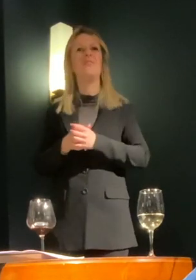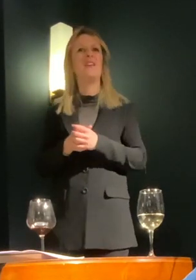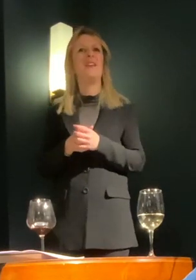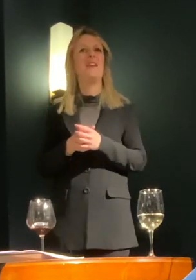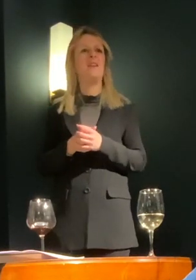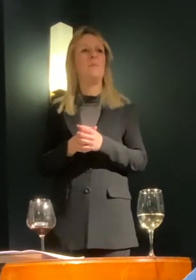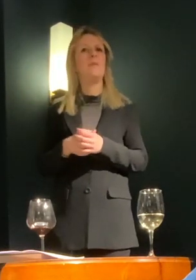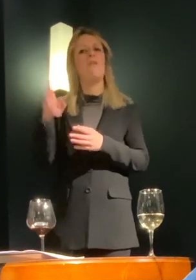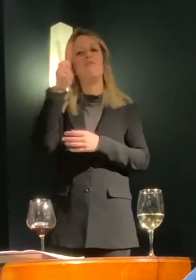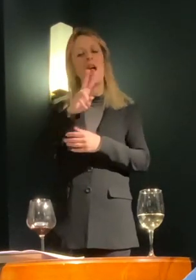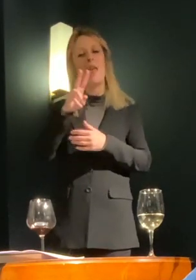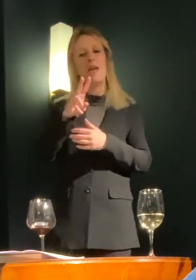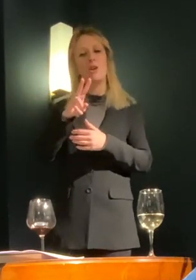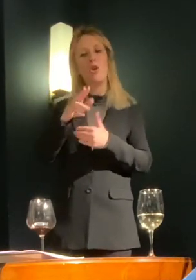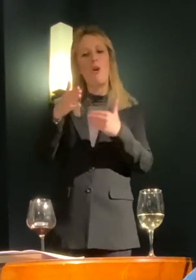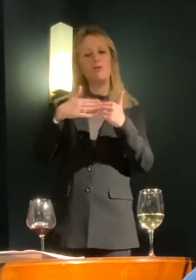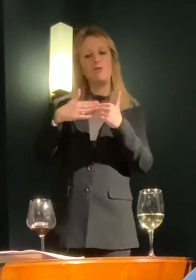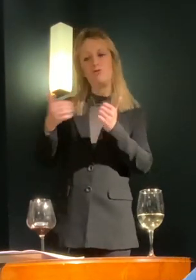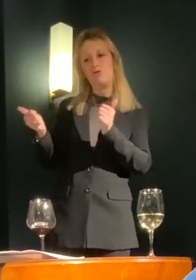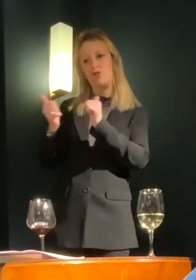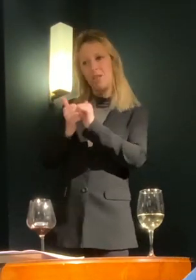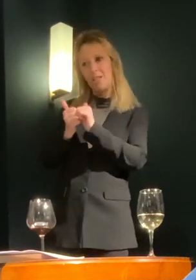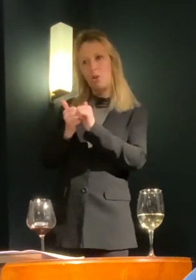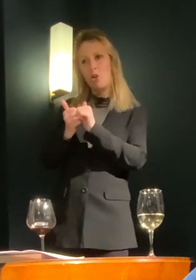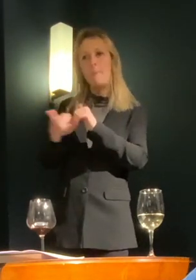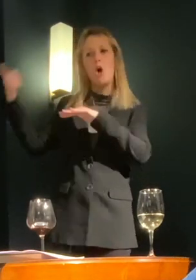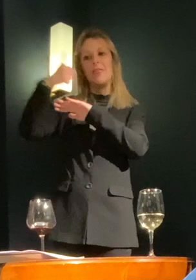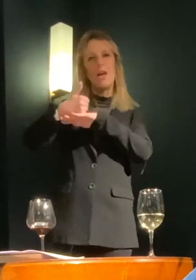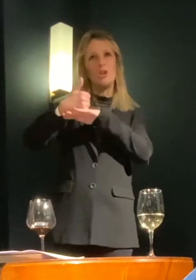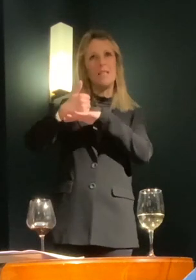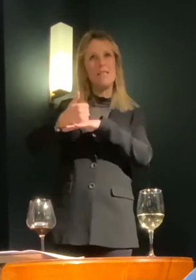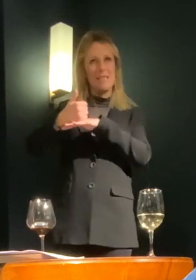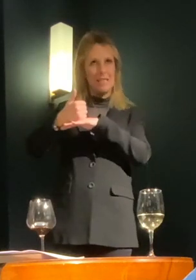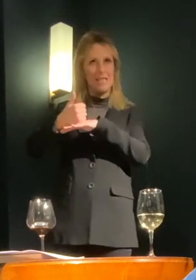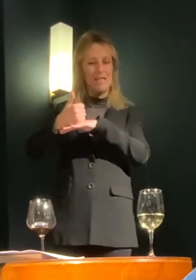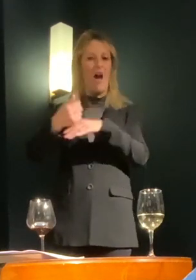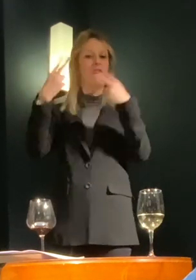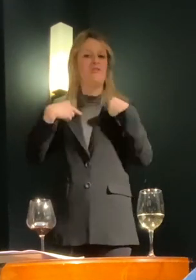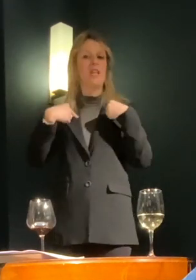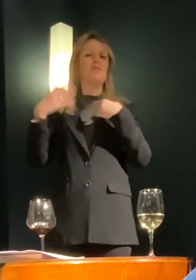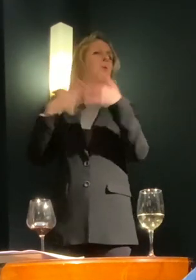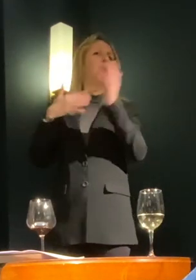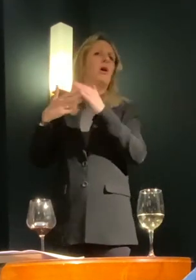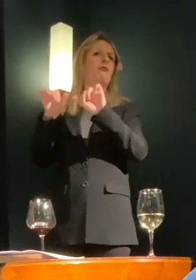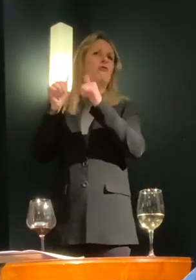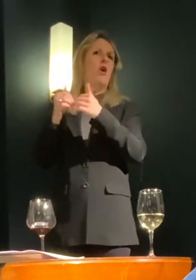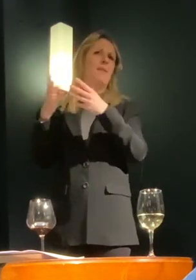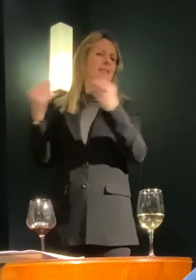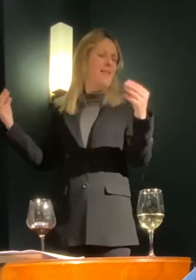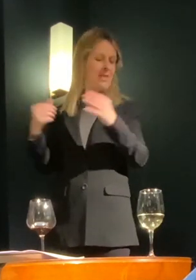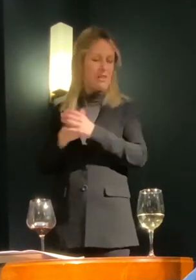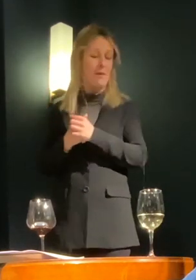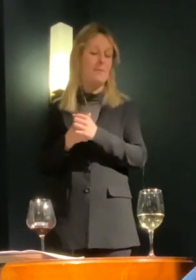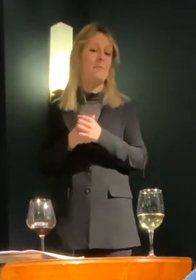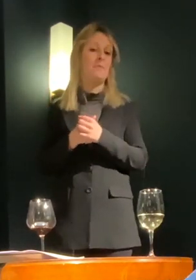Esatto. Valerio lo mettiamo vicino ai protagonisti di Una vita come tante, che è un romanzo molto più ampio, perché in realtà parla di